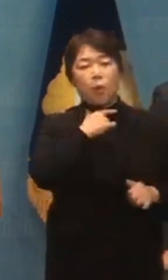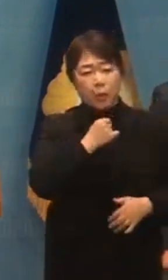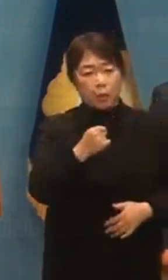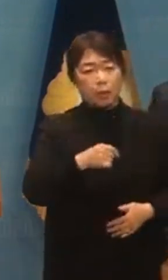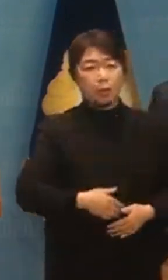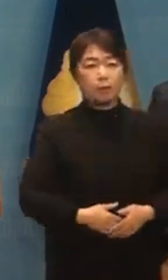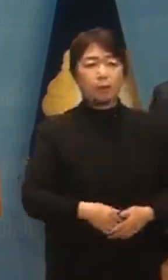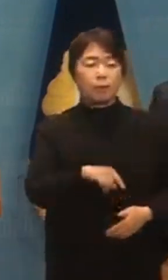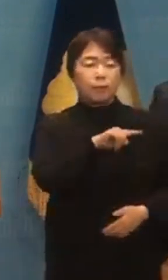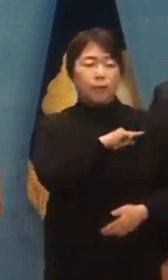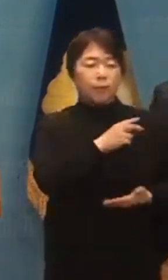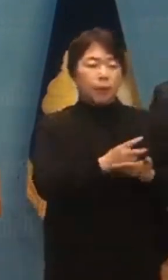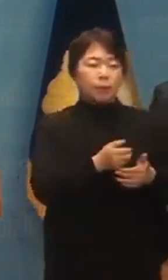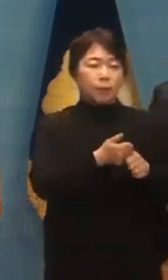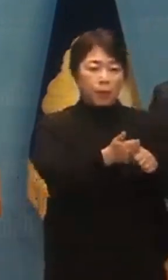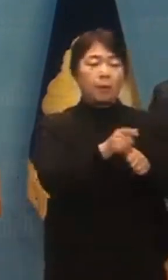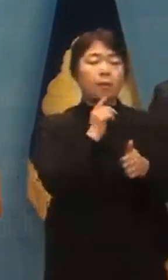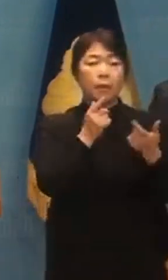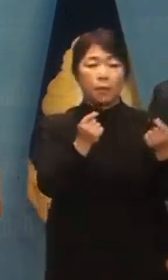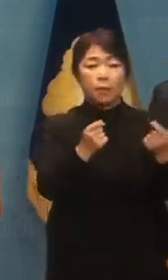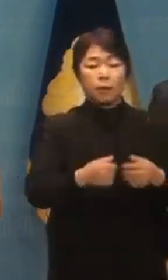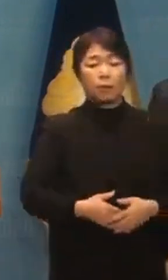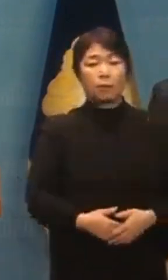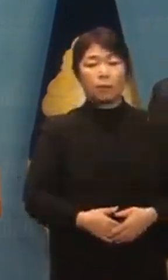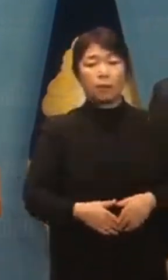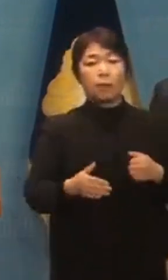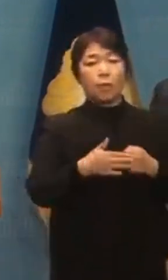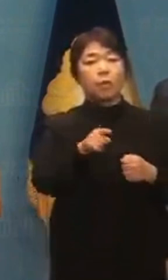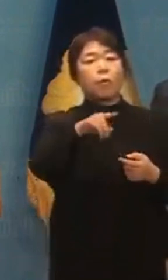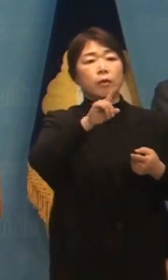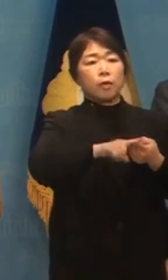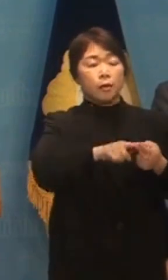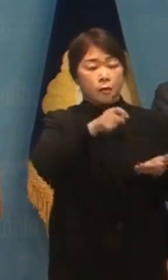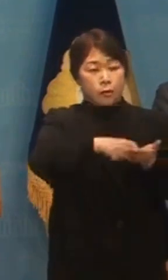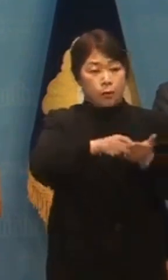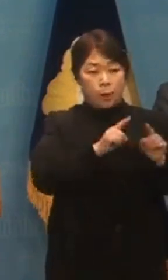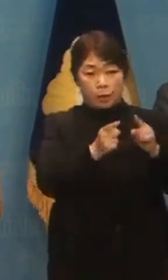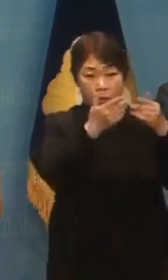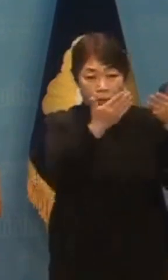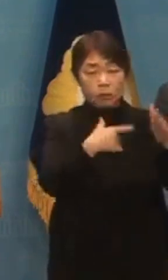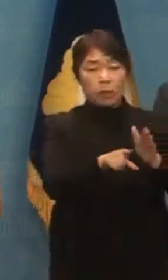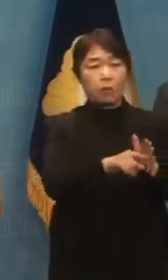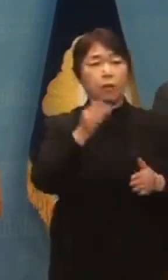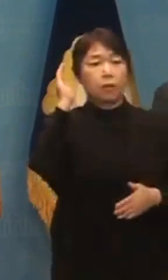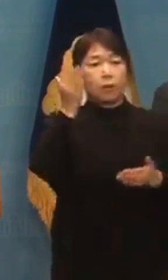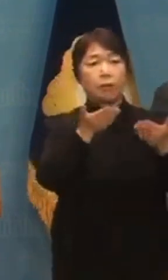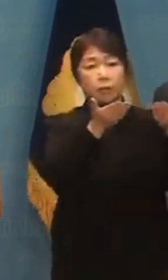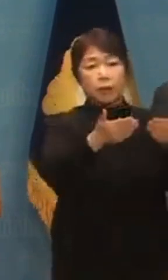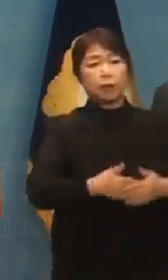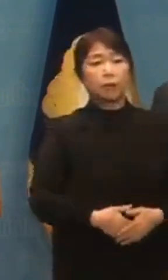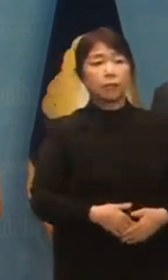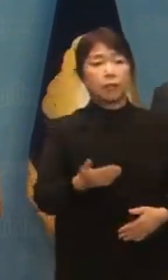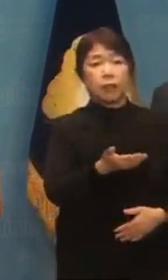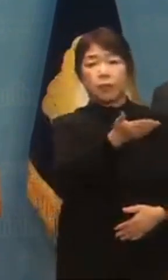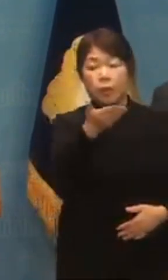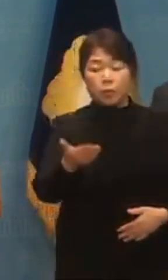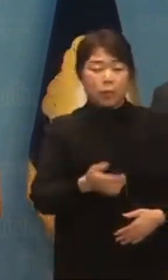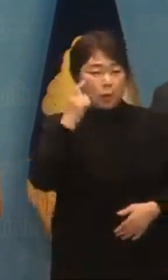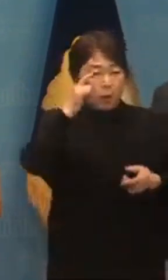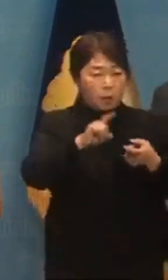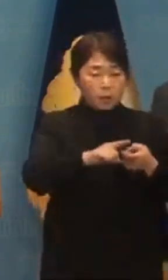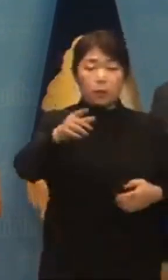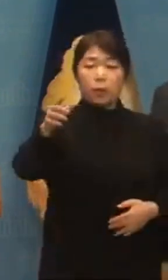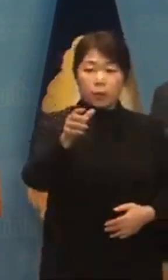아님을 말씀드립니다. 오늘 기자회견은 그 부분을 촉구하기 위한 것입니다. 언론 여러분께서 많이